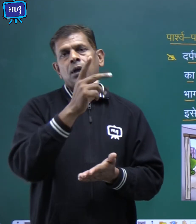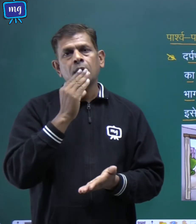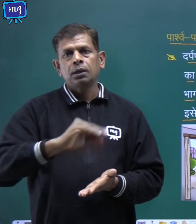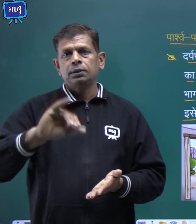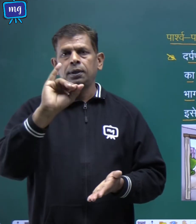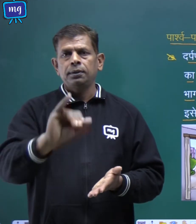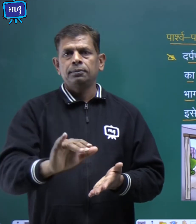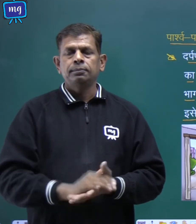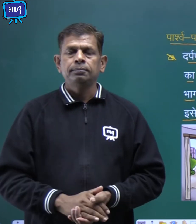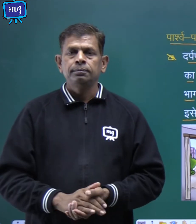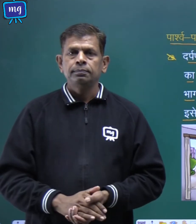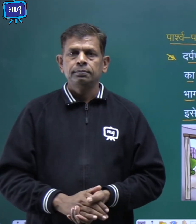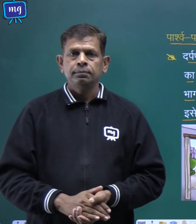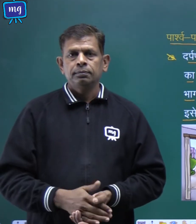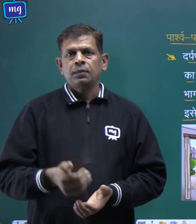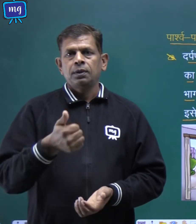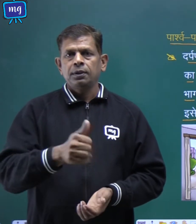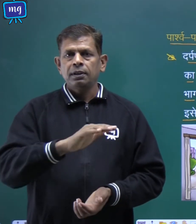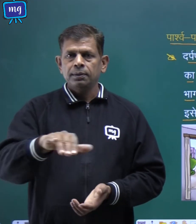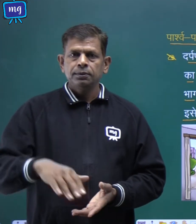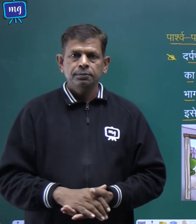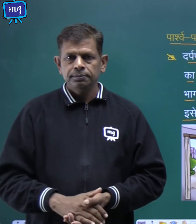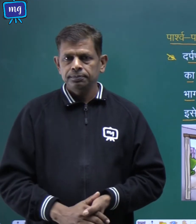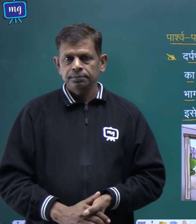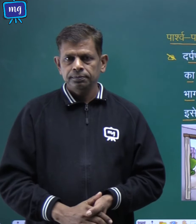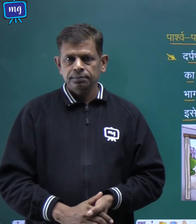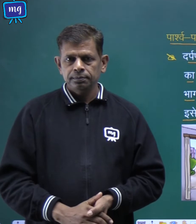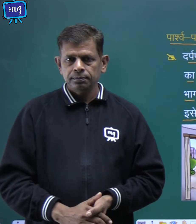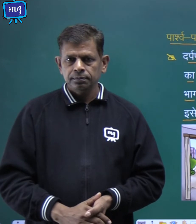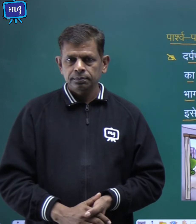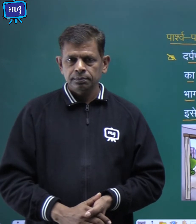कहते हैं। ठीक है बच्चों।